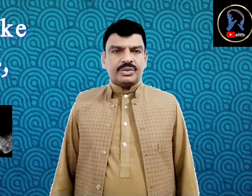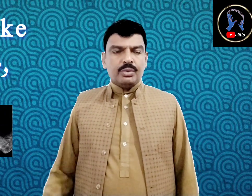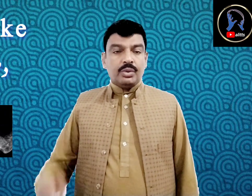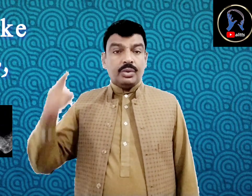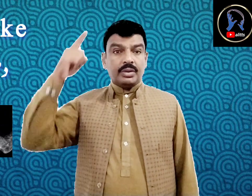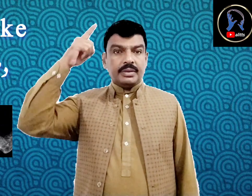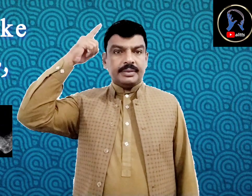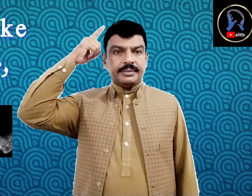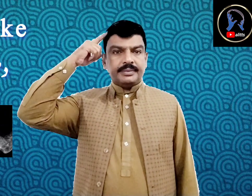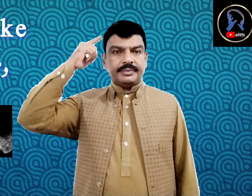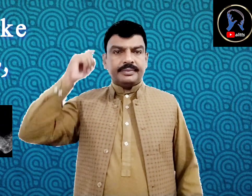स्मोक।